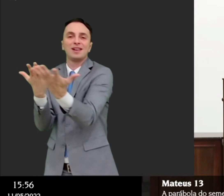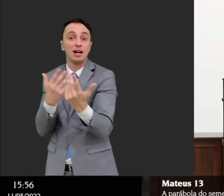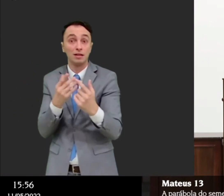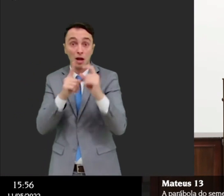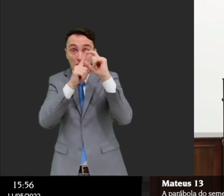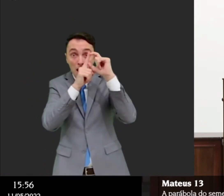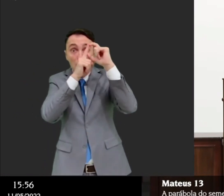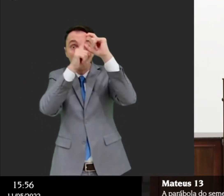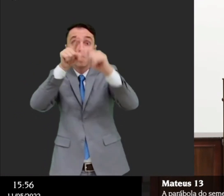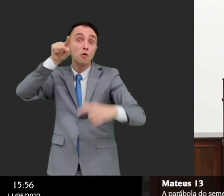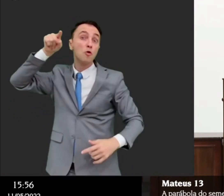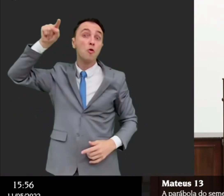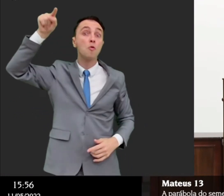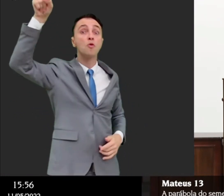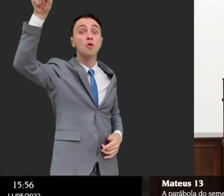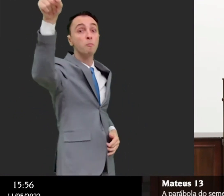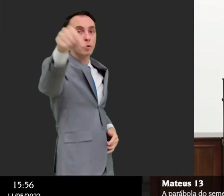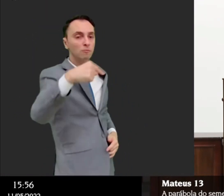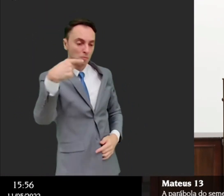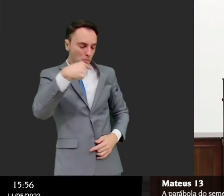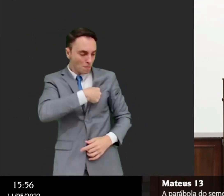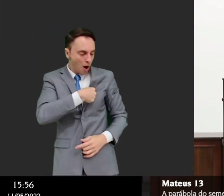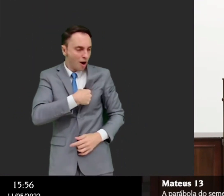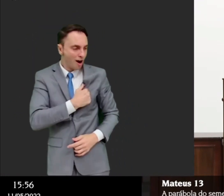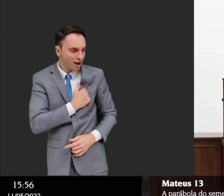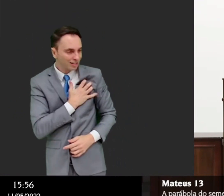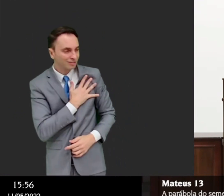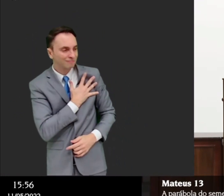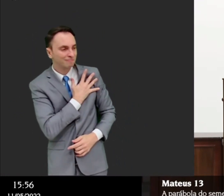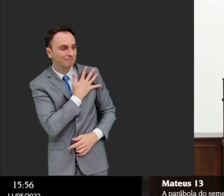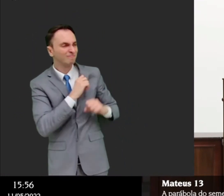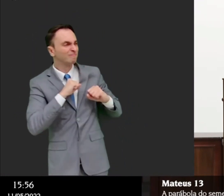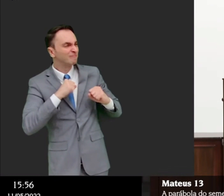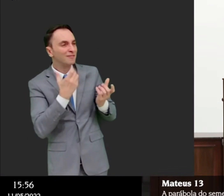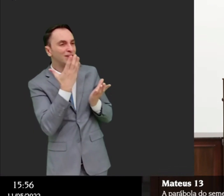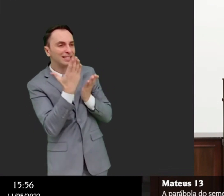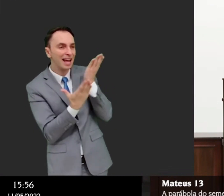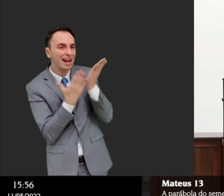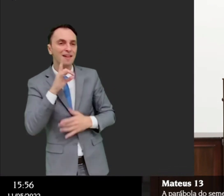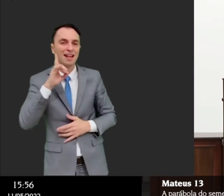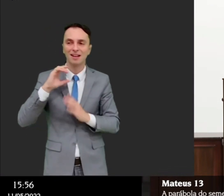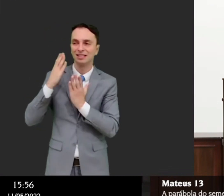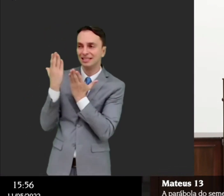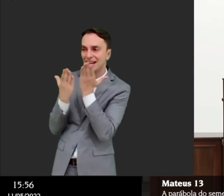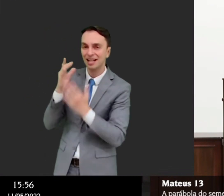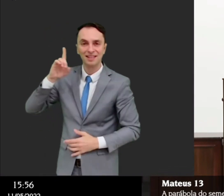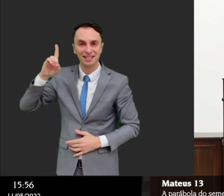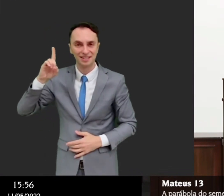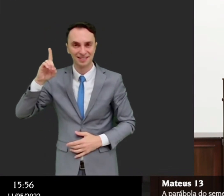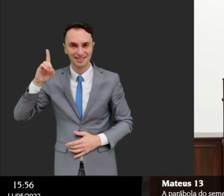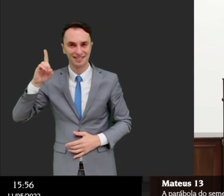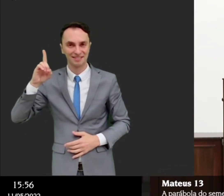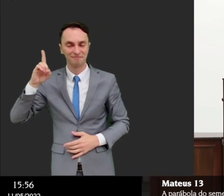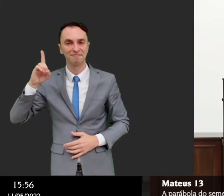jeito de servir a Deus de coração. Então é uma boa terra, mas essa boa terra é um que produz 100.